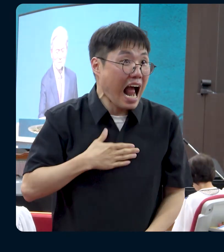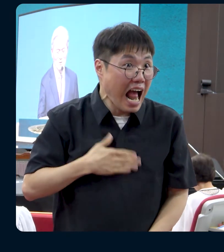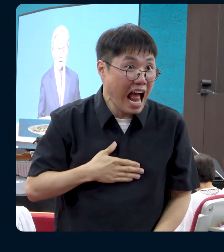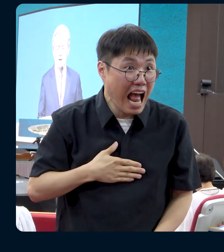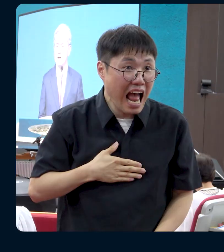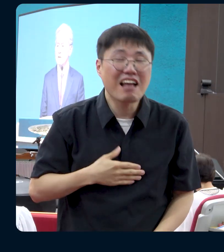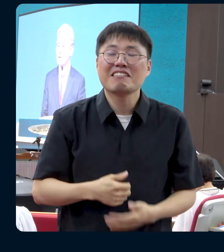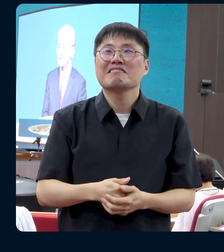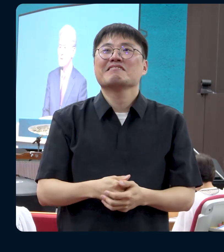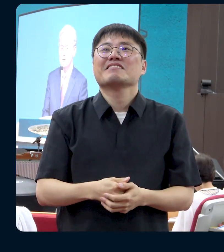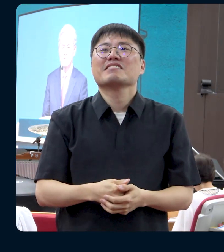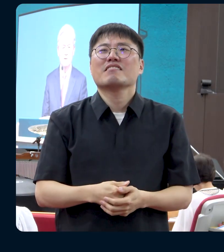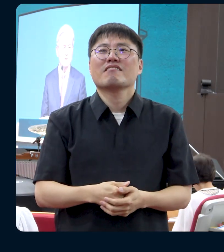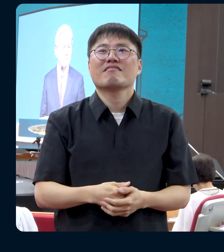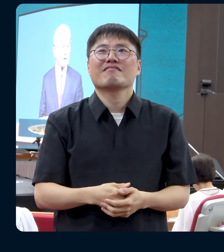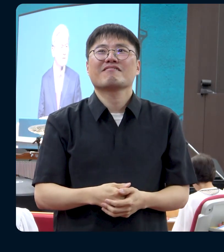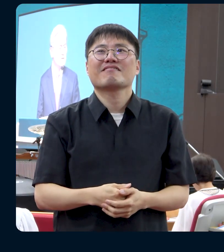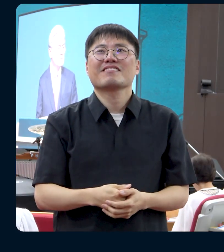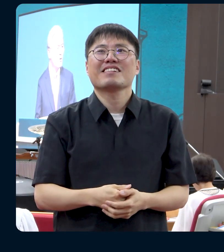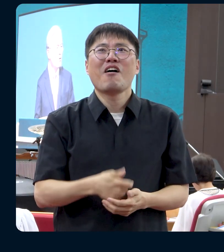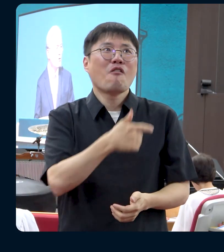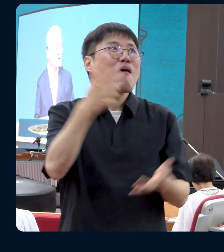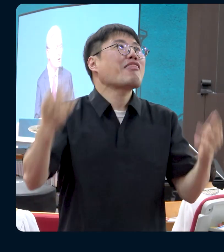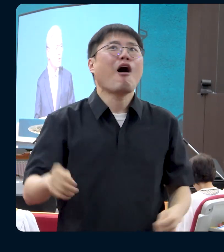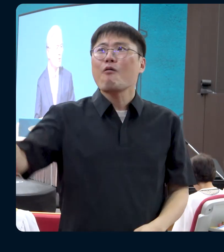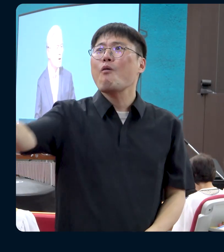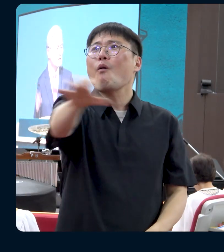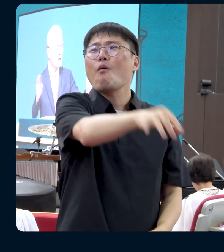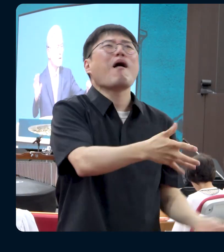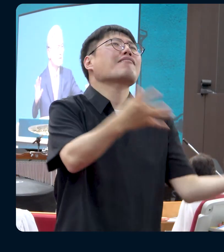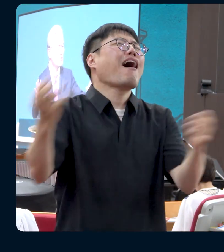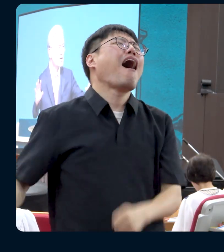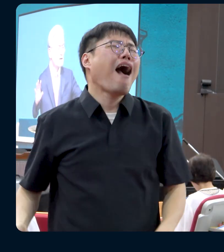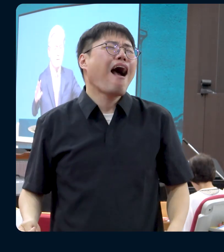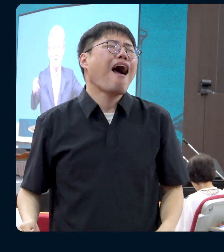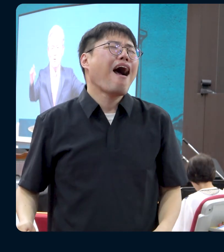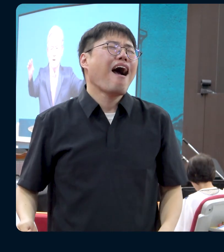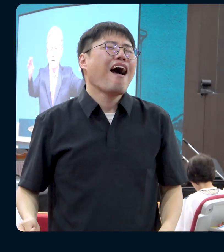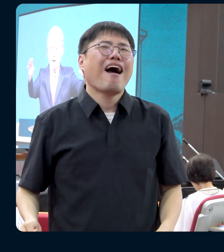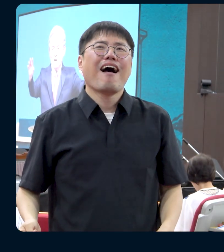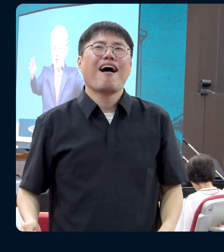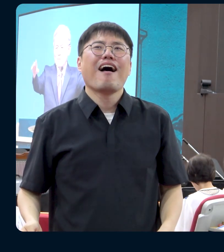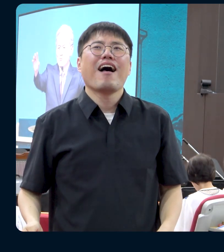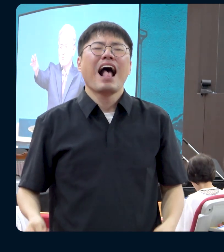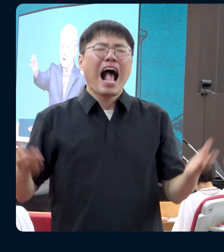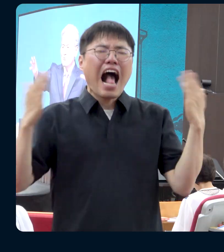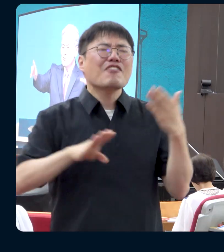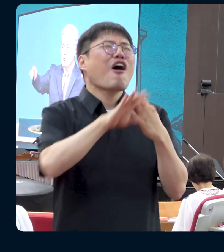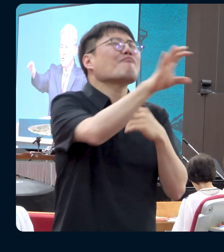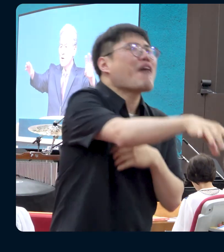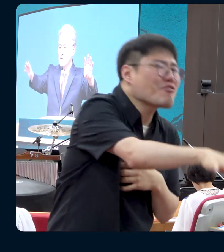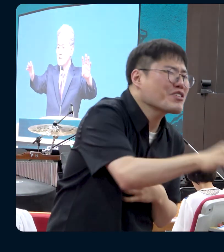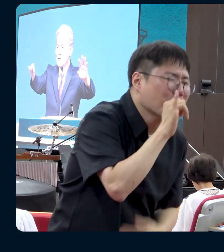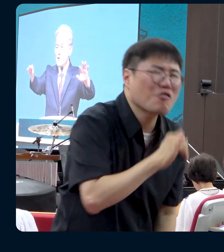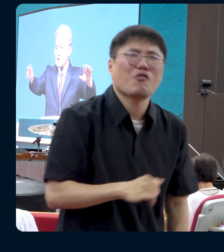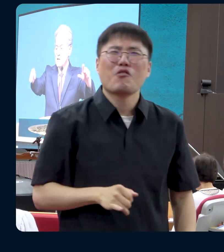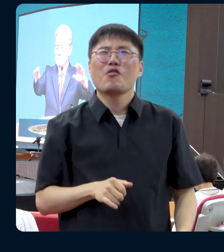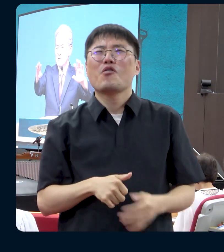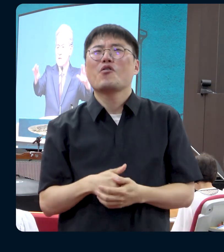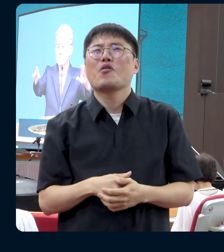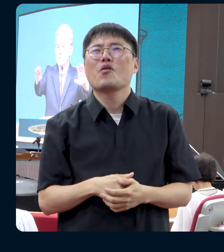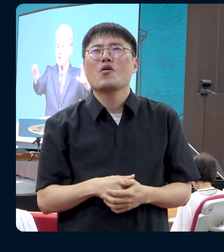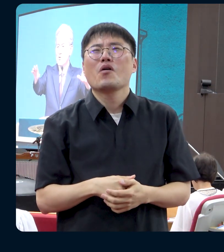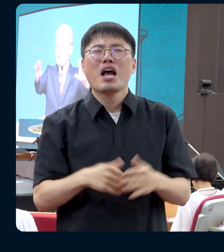있었습니다. 얼마나 정말 많았는지, 오락장에만 있는 것이 아니라 학교 앞에